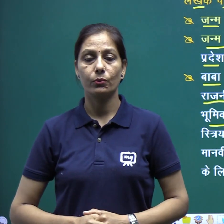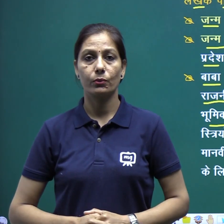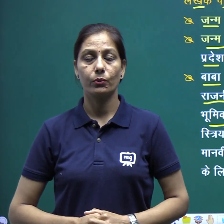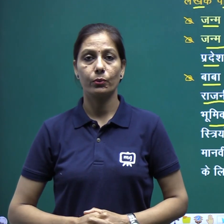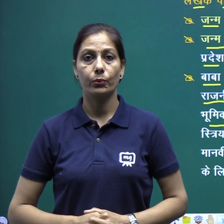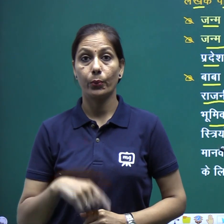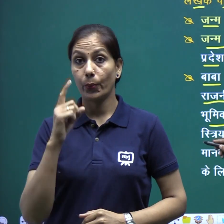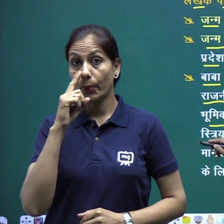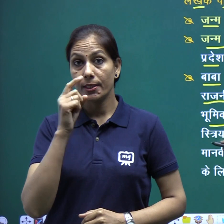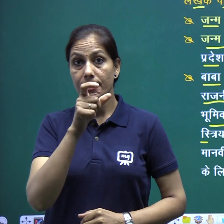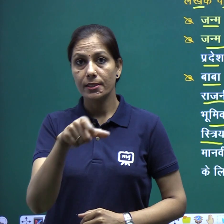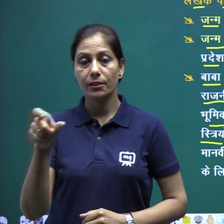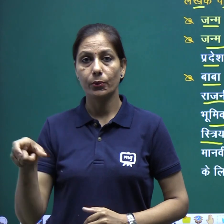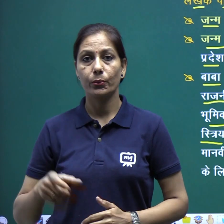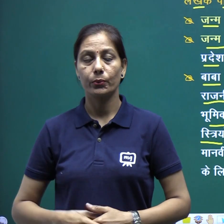स्त्रियों